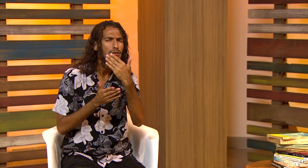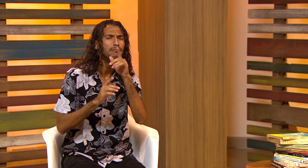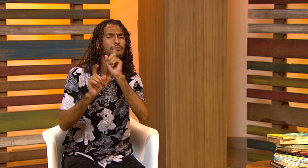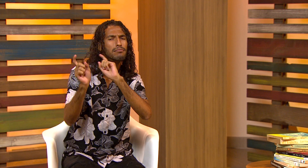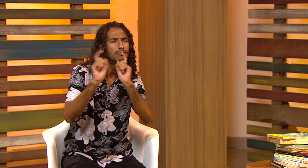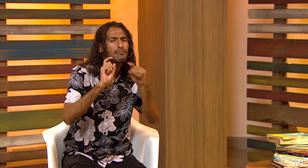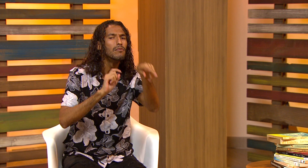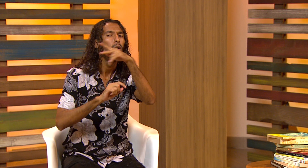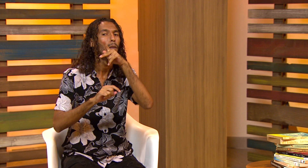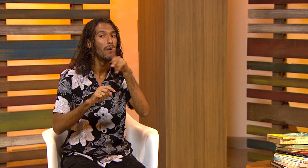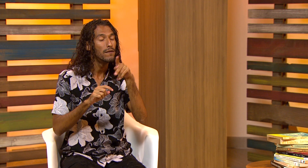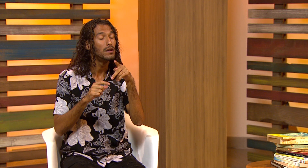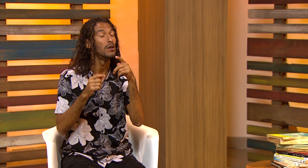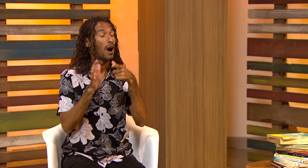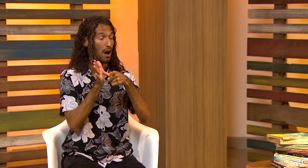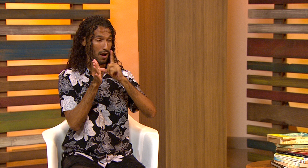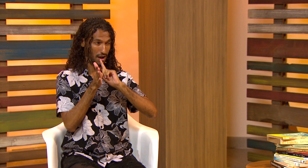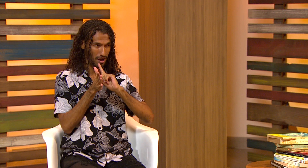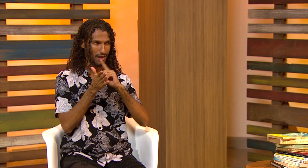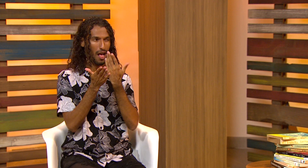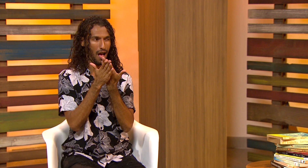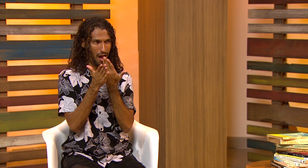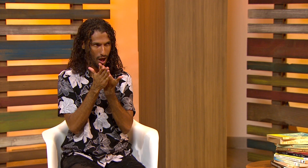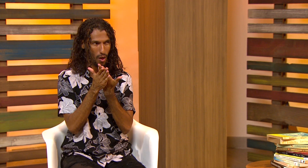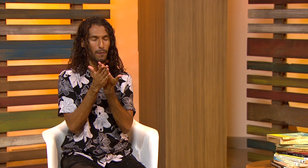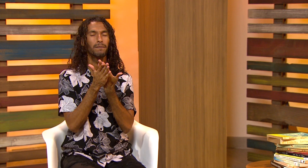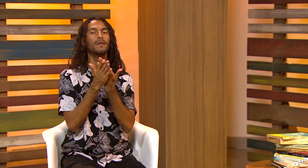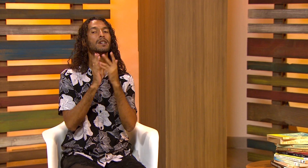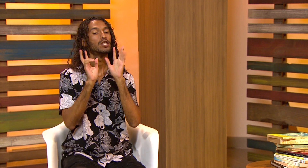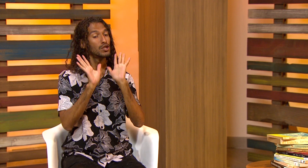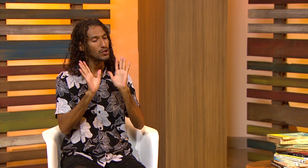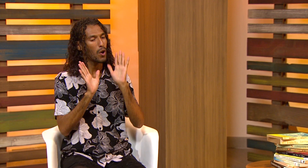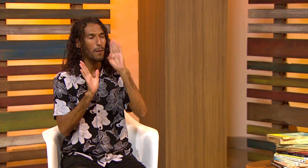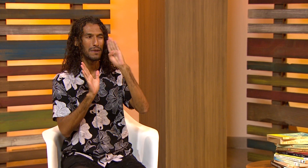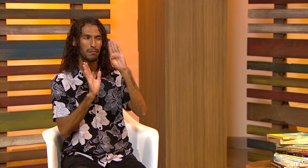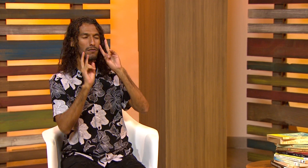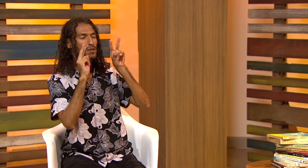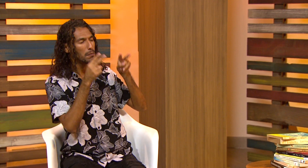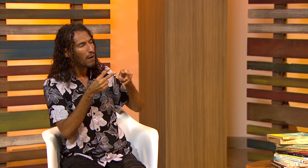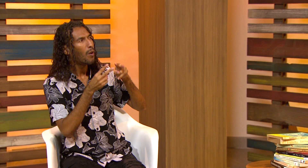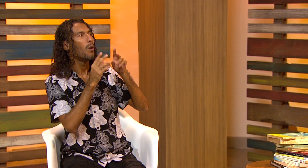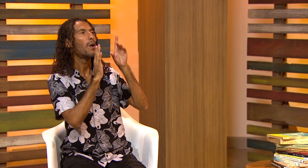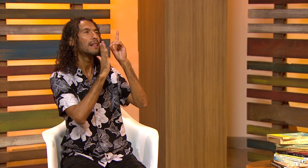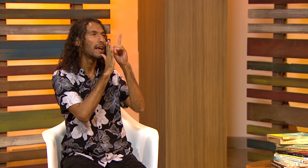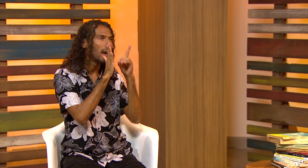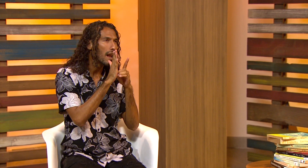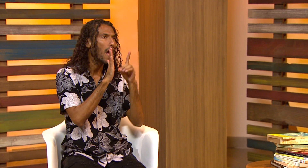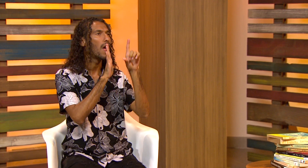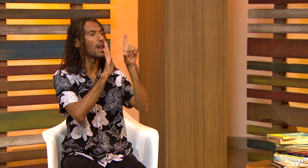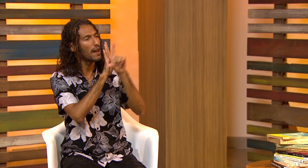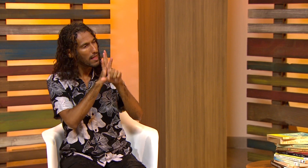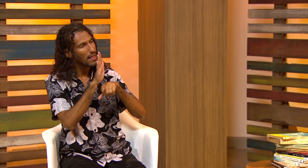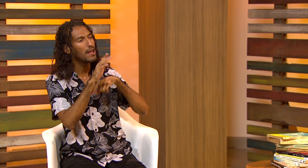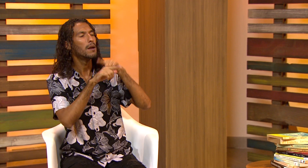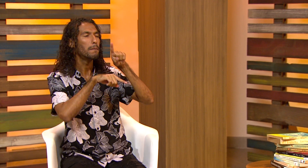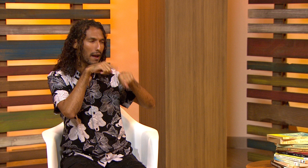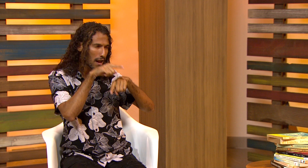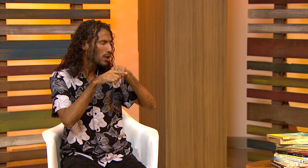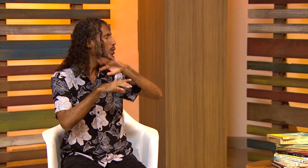eles pediam aos professores, né, para se articular, para eles entregar o material antes, para poder estudar, mas, assim, ter uma compreensão, né, segundo o